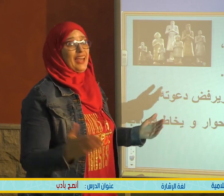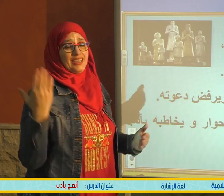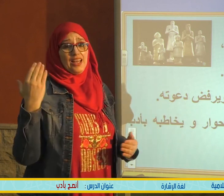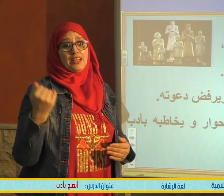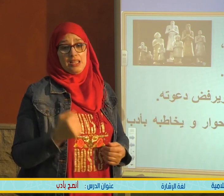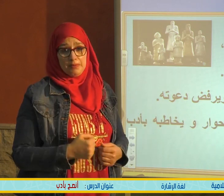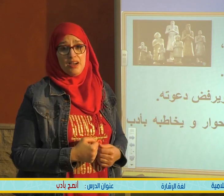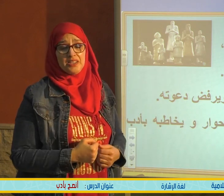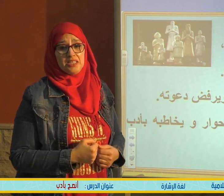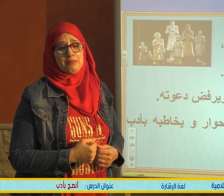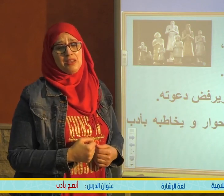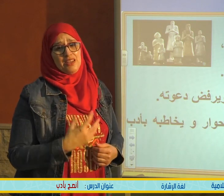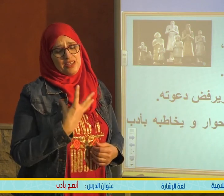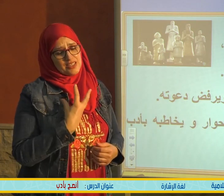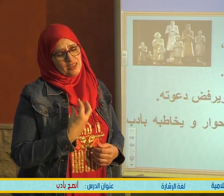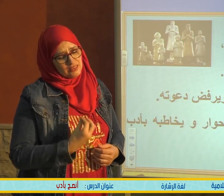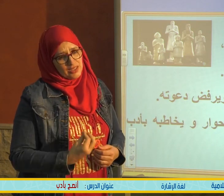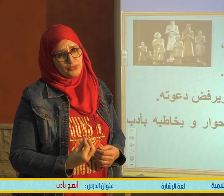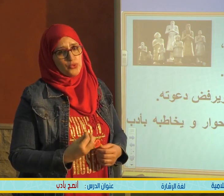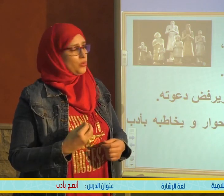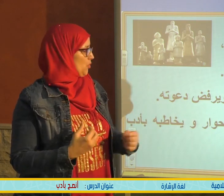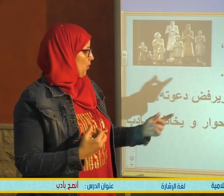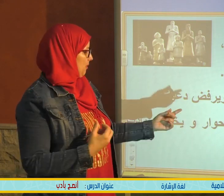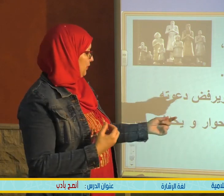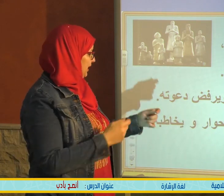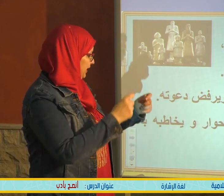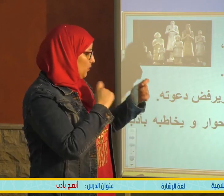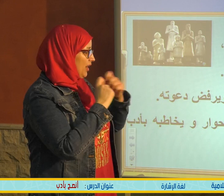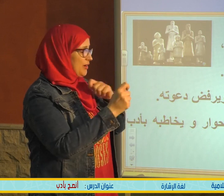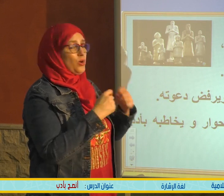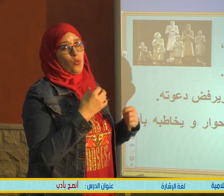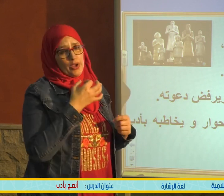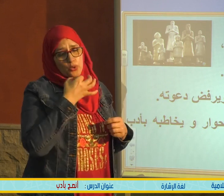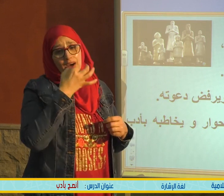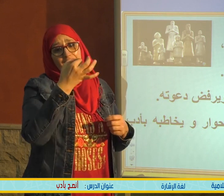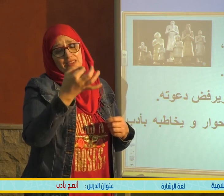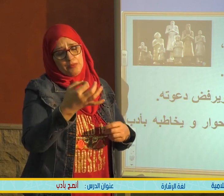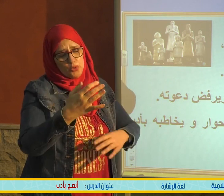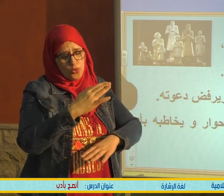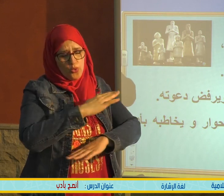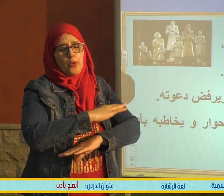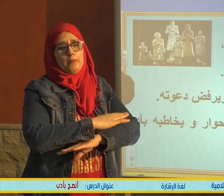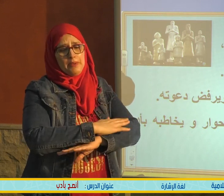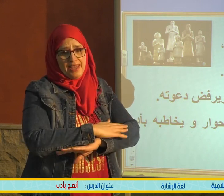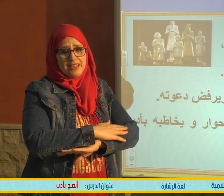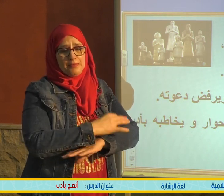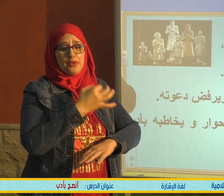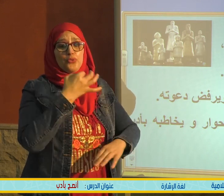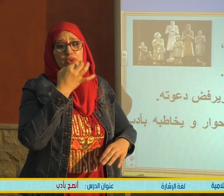كان إبراهيم يتلطف في الحوار ويخاطبه بأدب